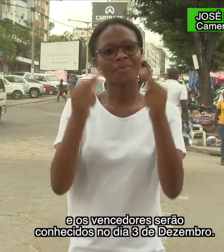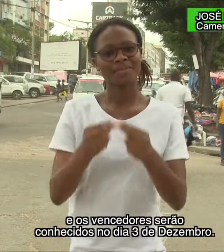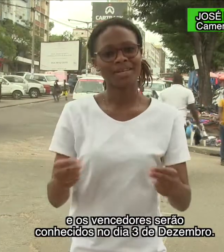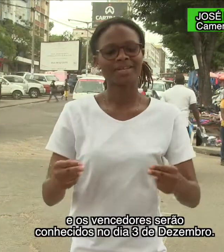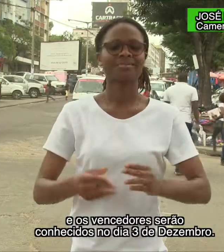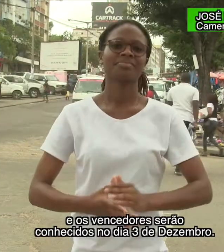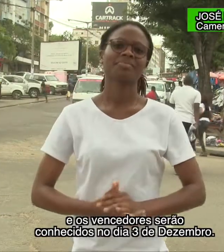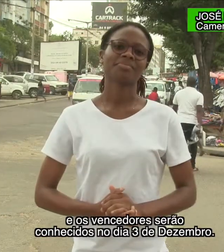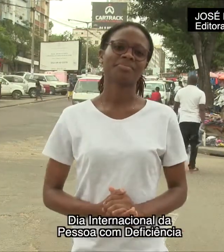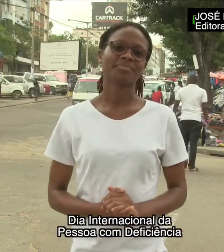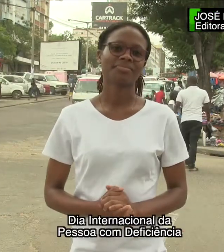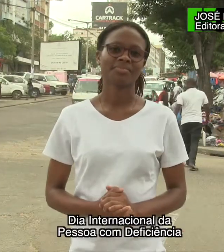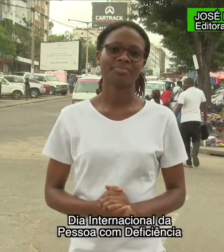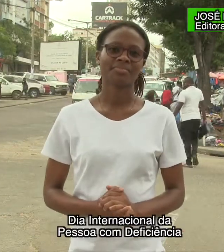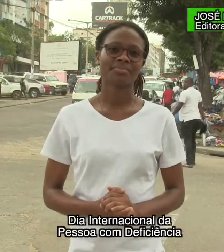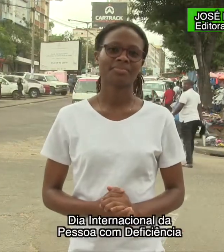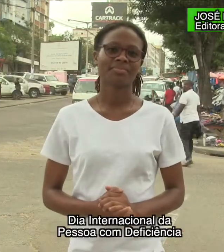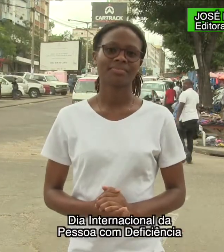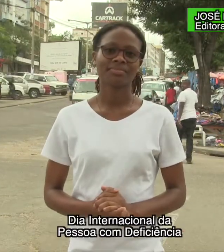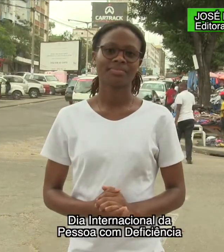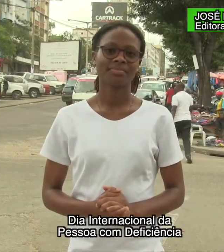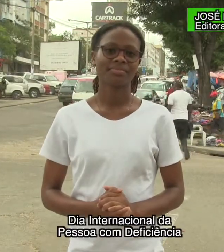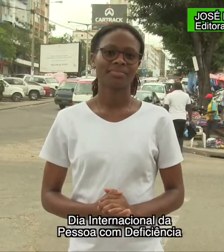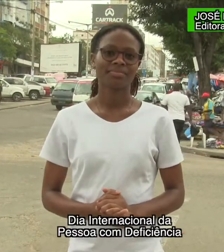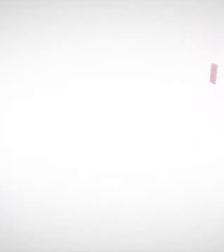3 de dezembro, Dia Internacional da Pessoa com Deficiência.